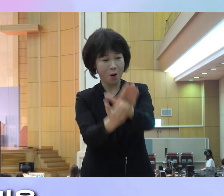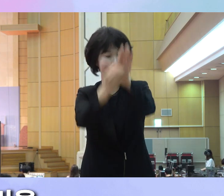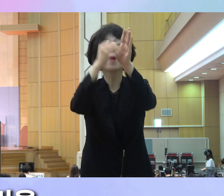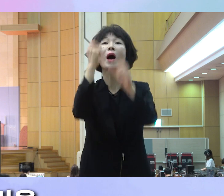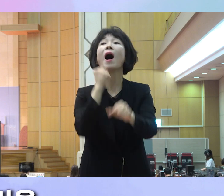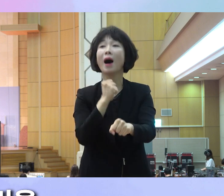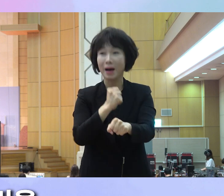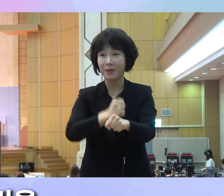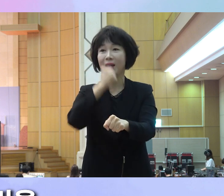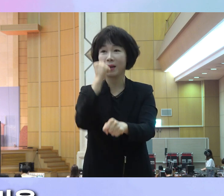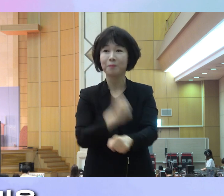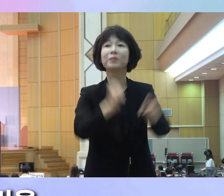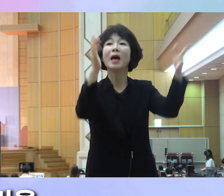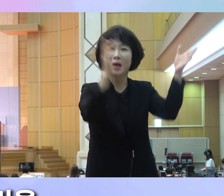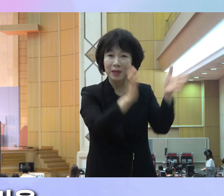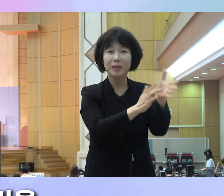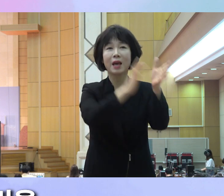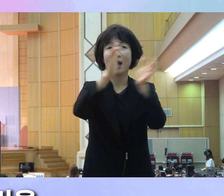헛되이 봉하네.